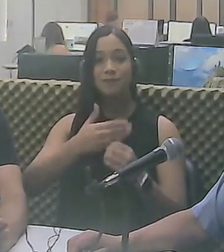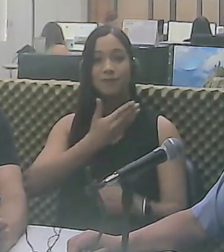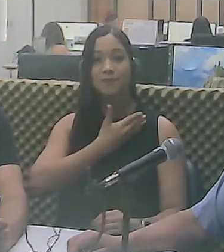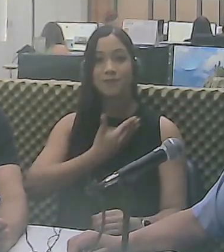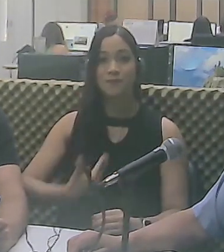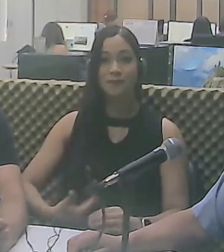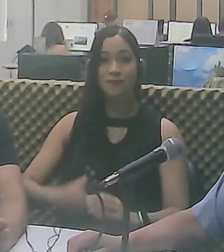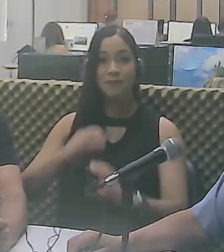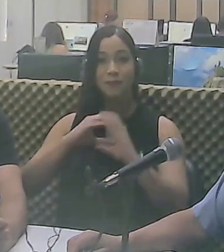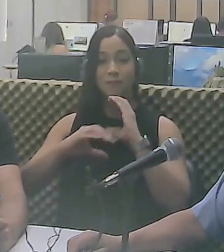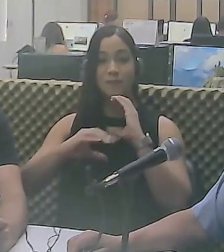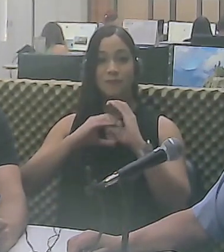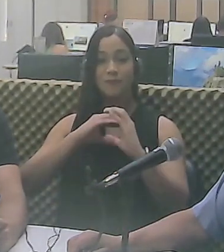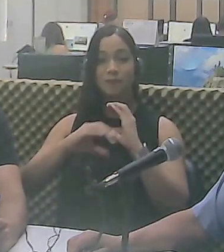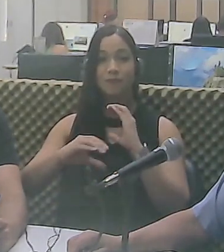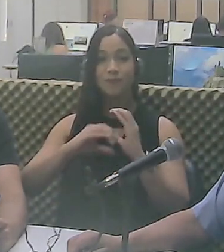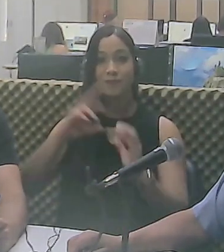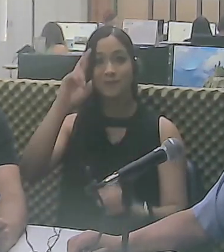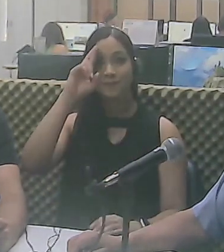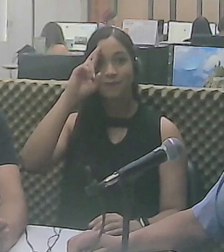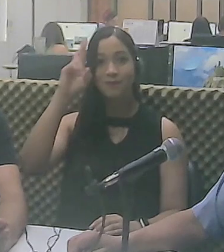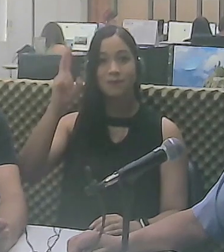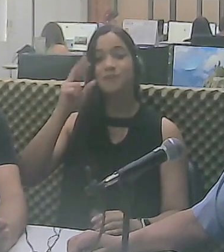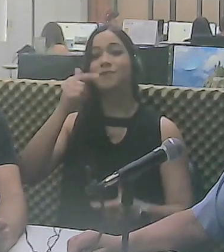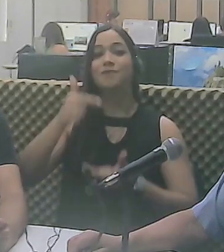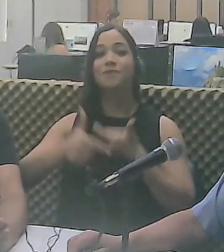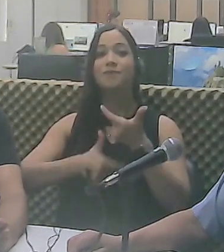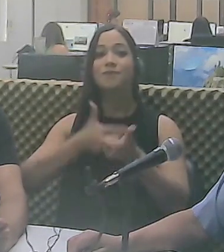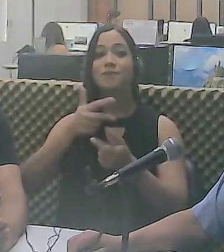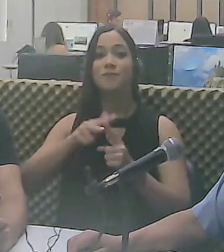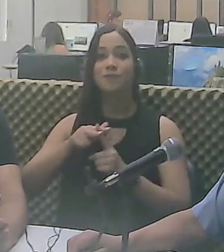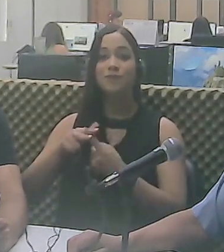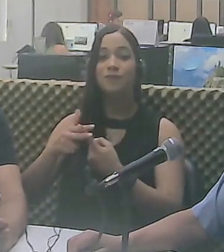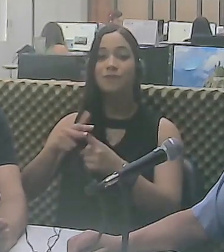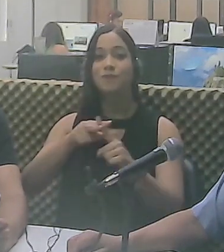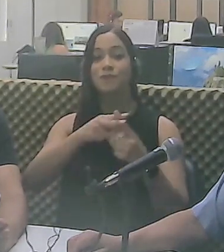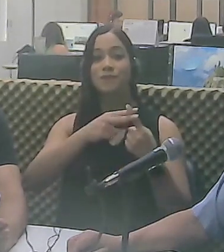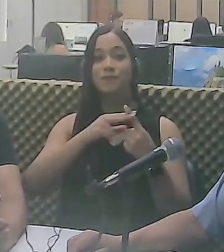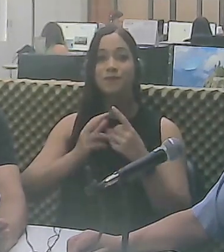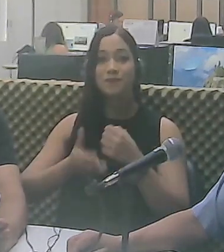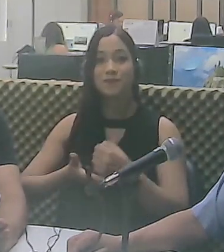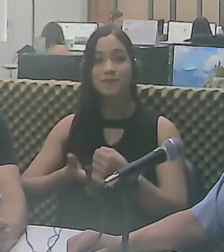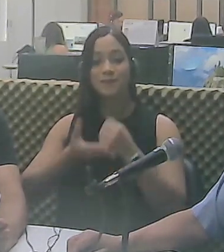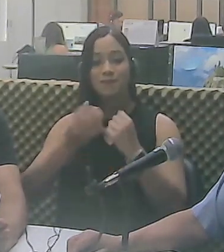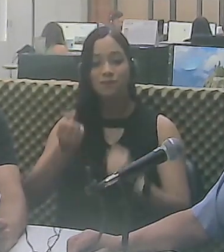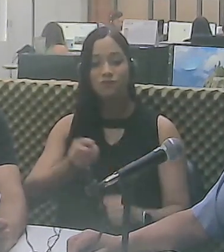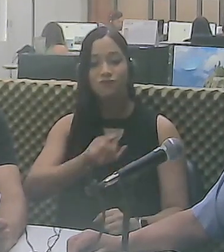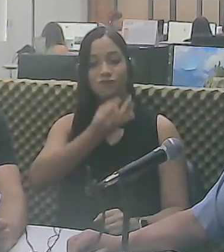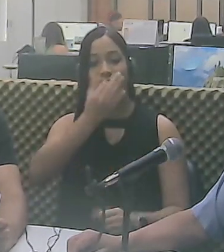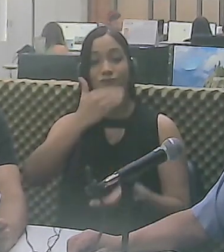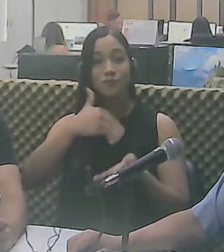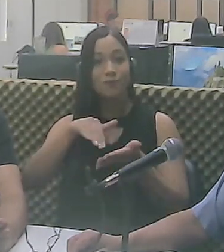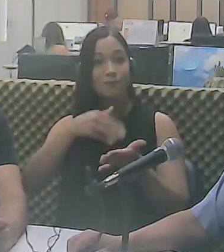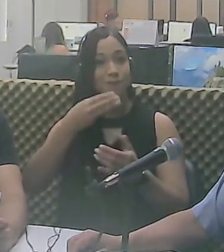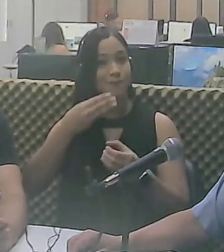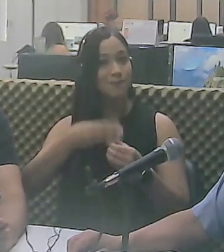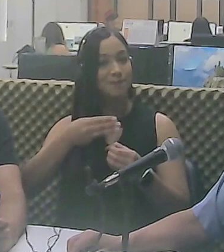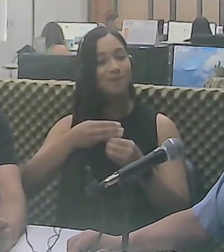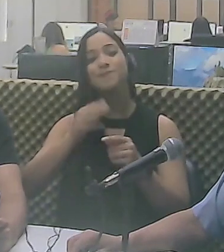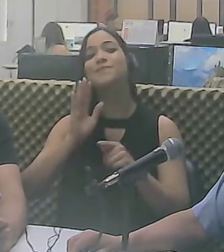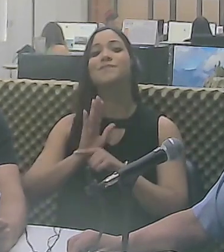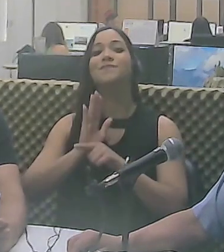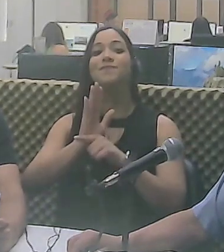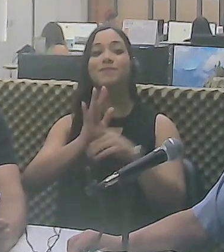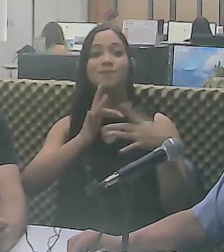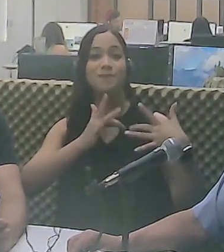governo e comunicação por meio da Diretoria de operações e manutenções com apoio de várias secretarias municipais e ajuda